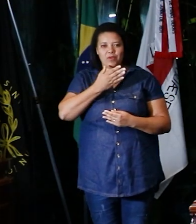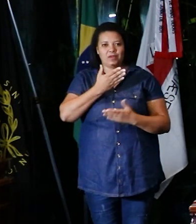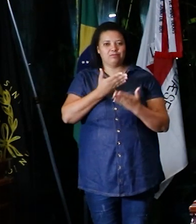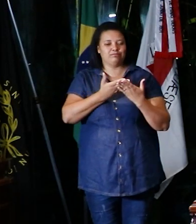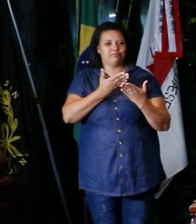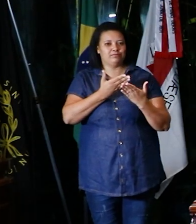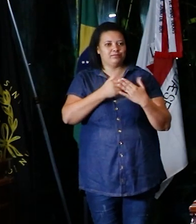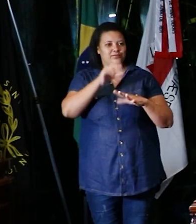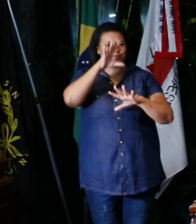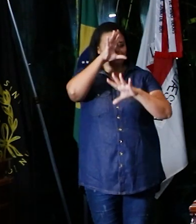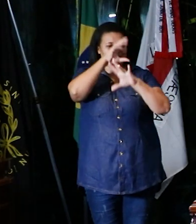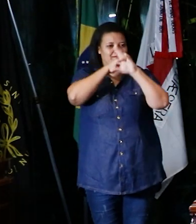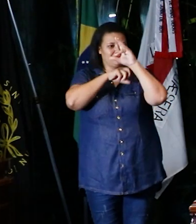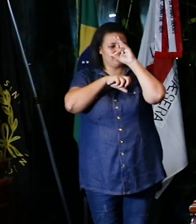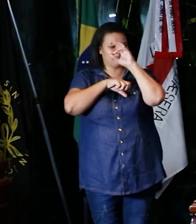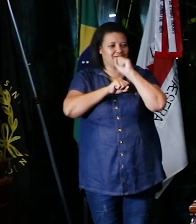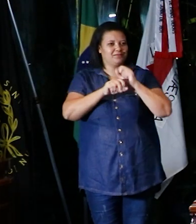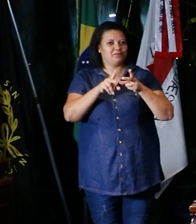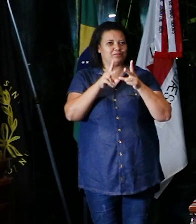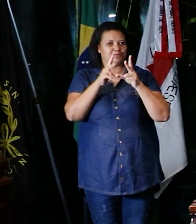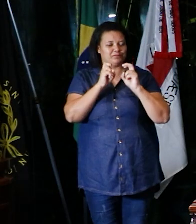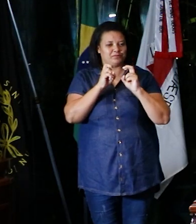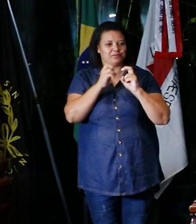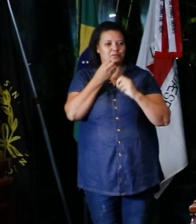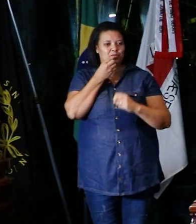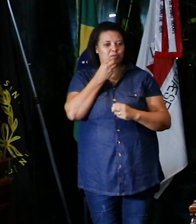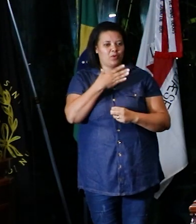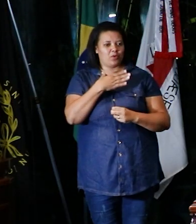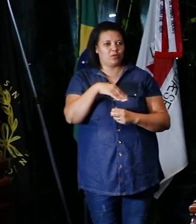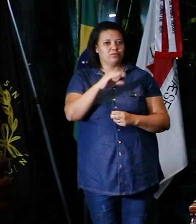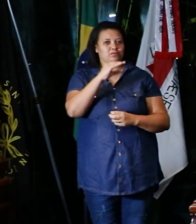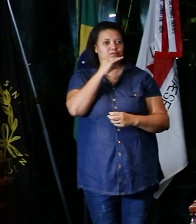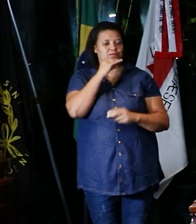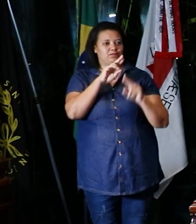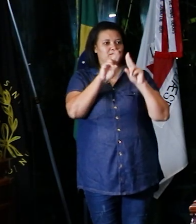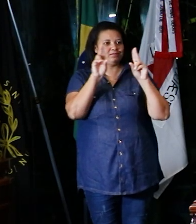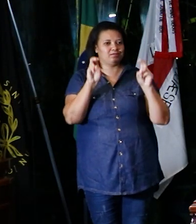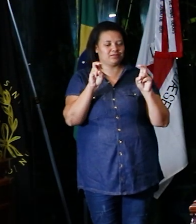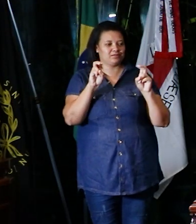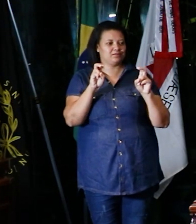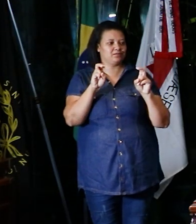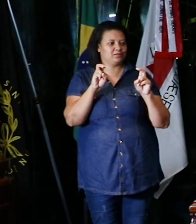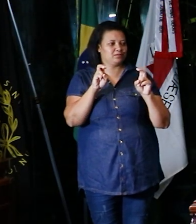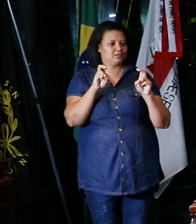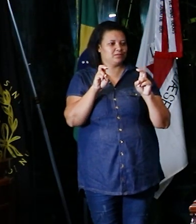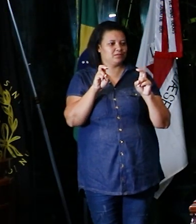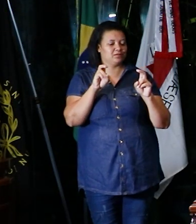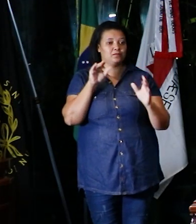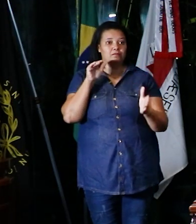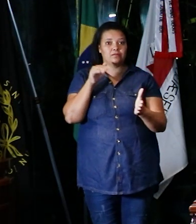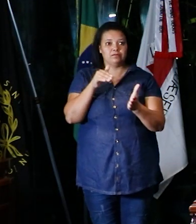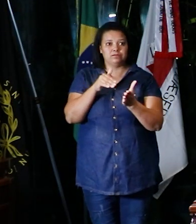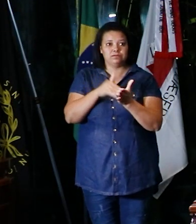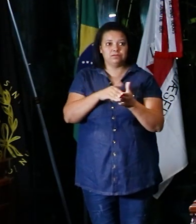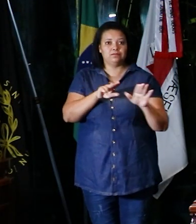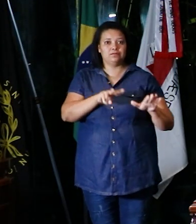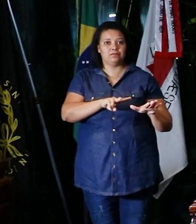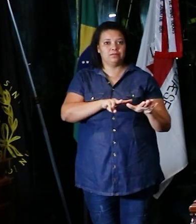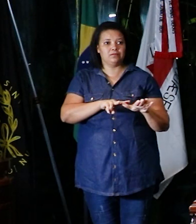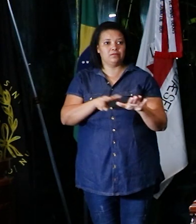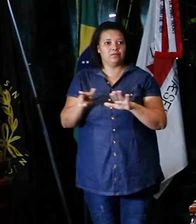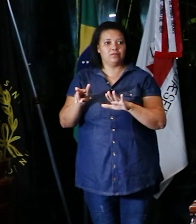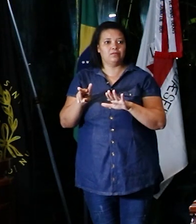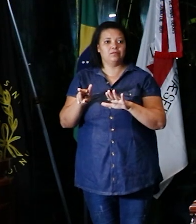você aqui, ter essa aula brilhante sobre Drummond e que encerrou também, dessa maneira